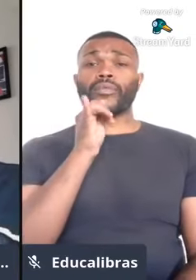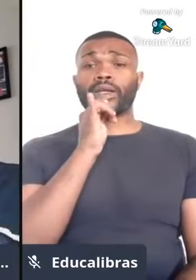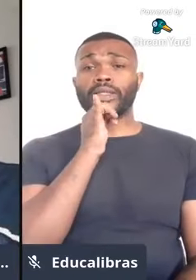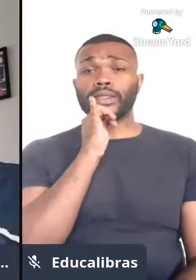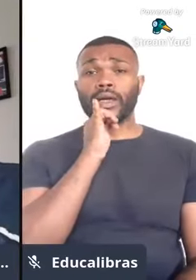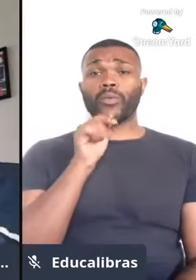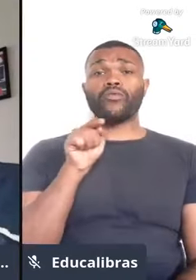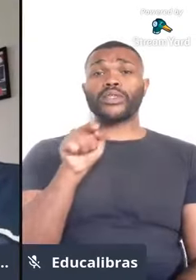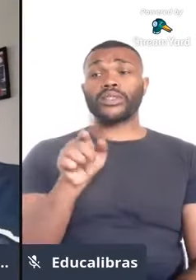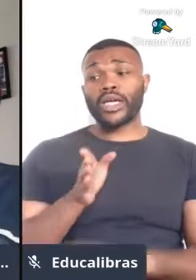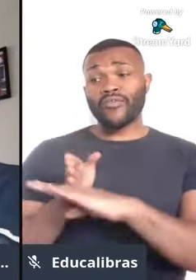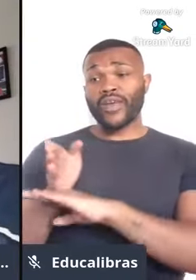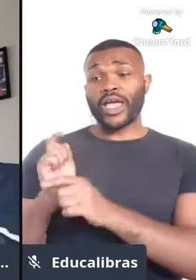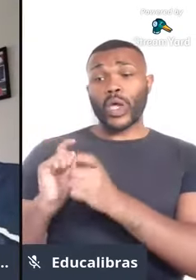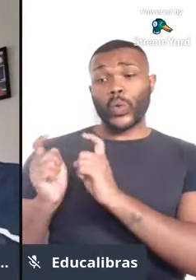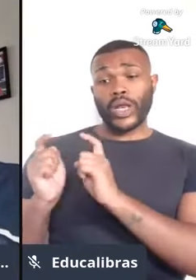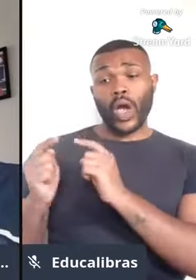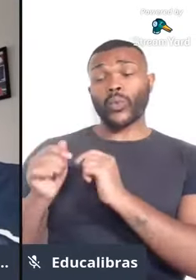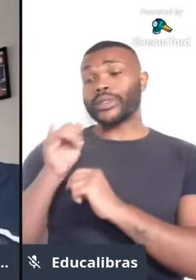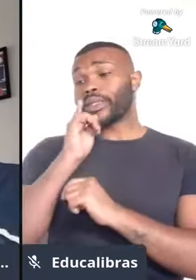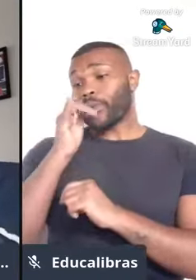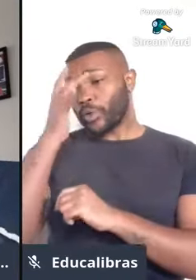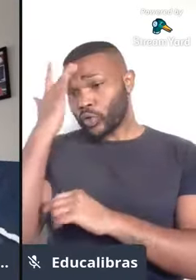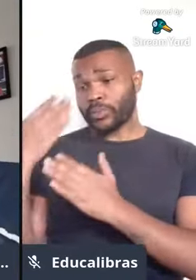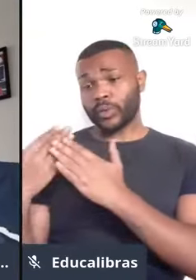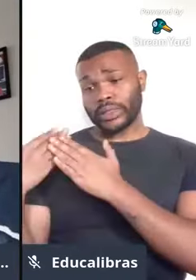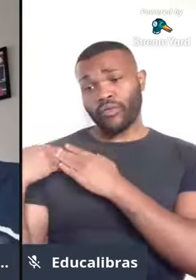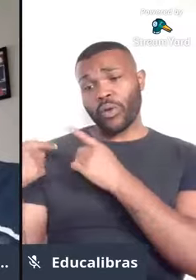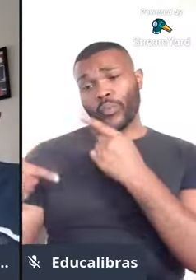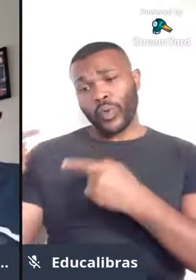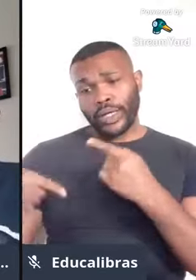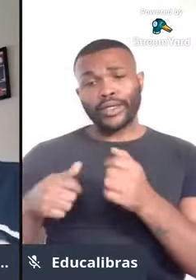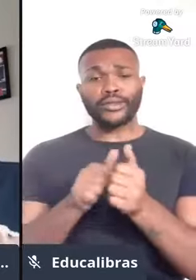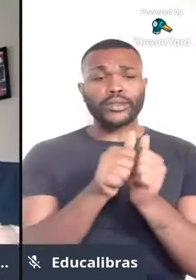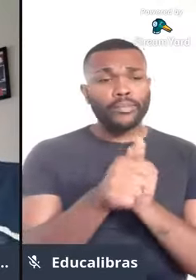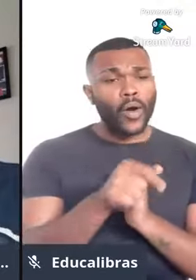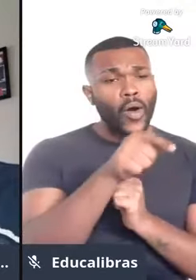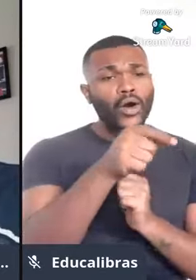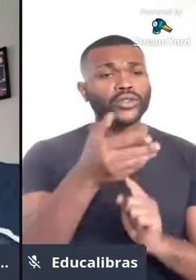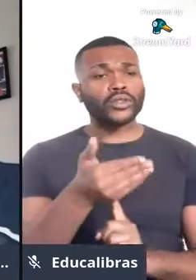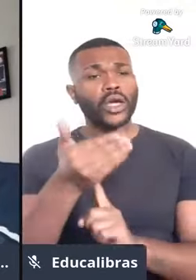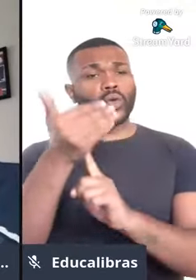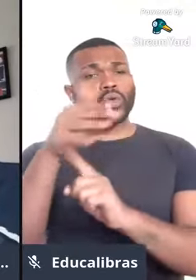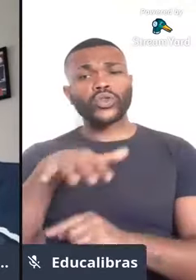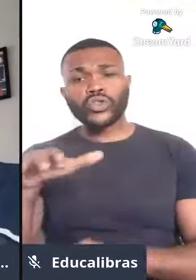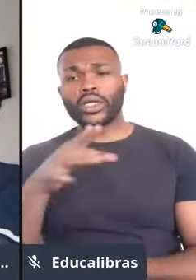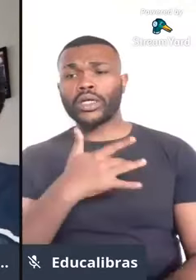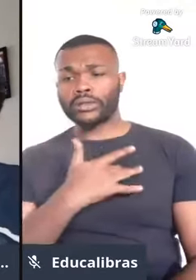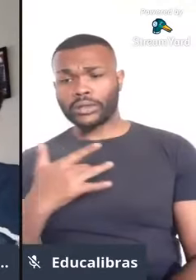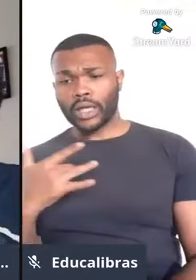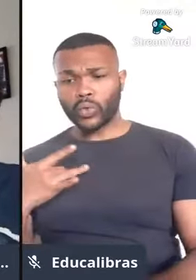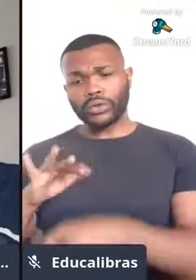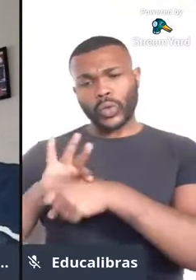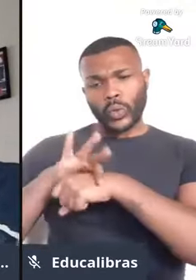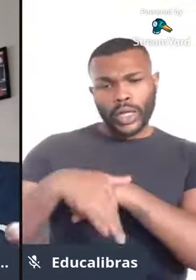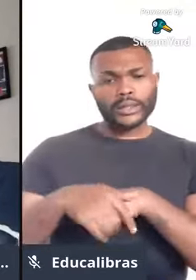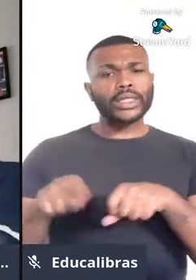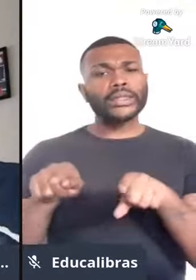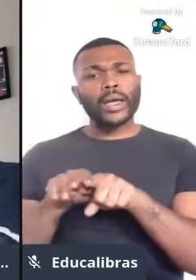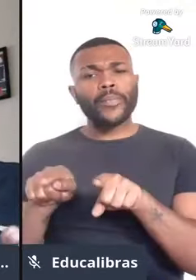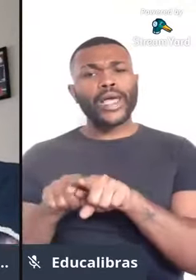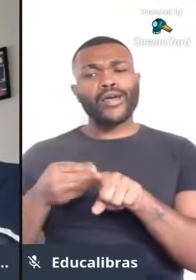reunião, o editor de política, o editor de esporte, o editor de tecnologia, o editor de saúde, o editor de segurança, o editor de cotidiano,